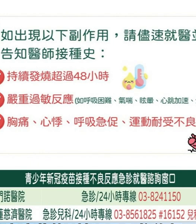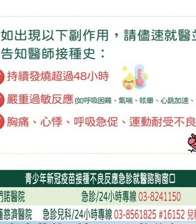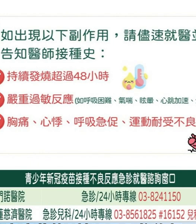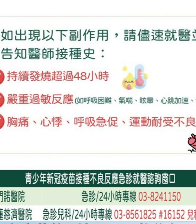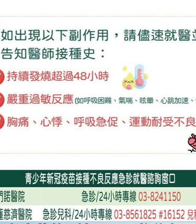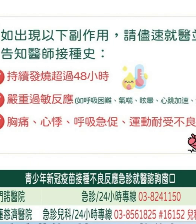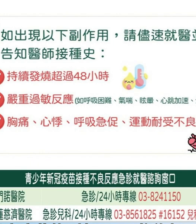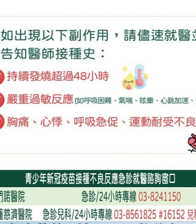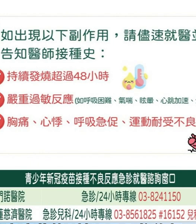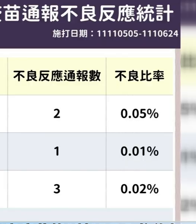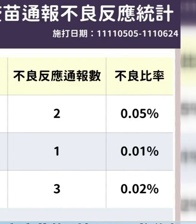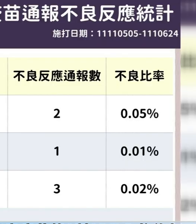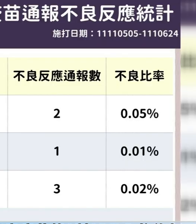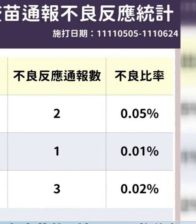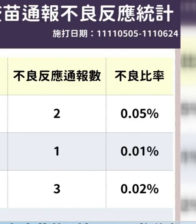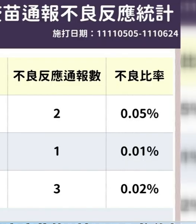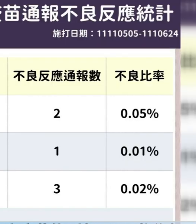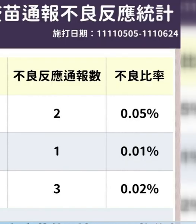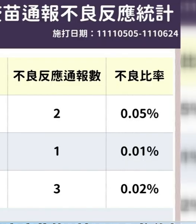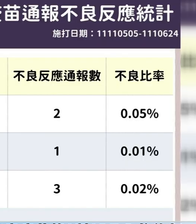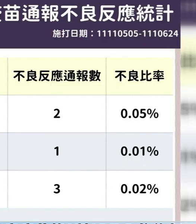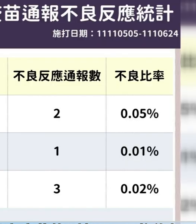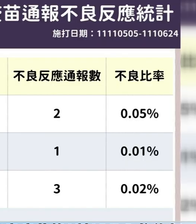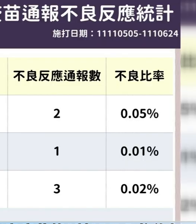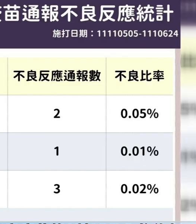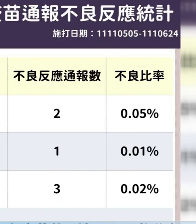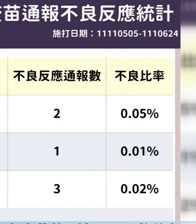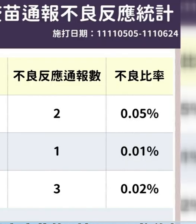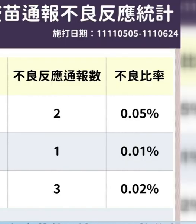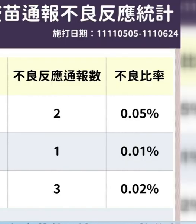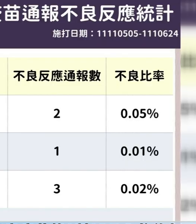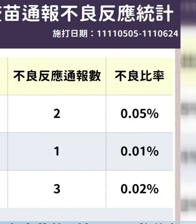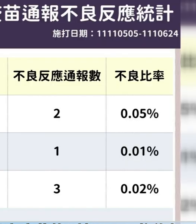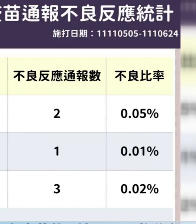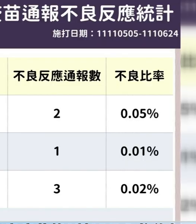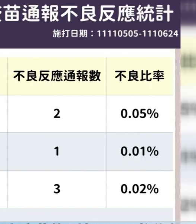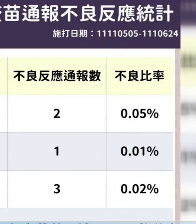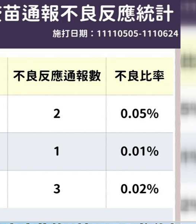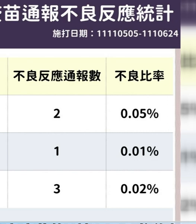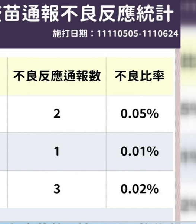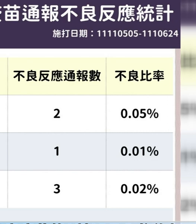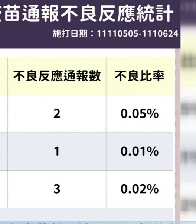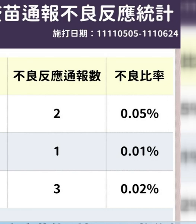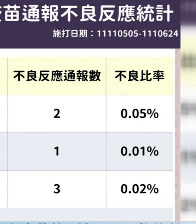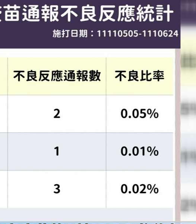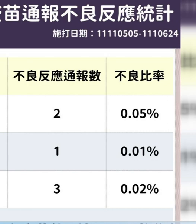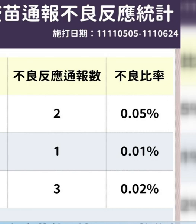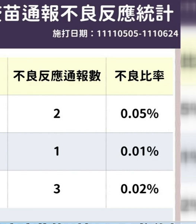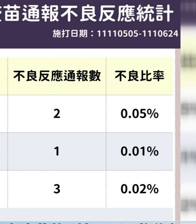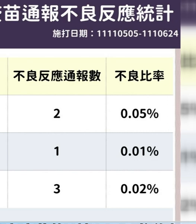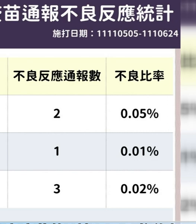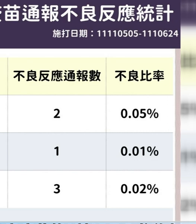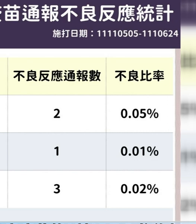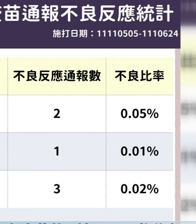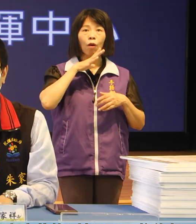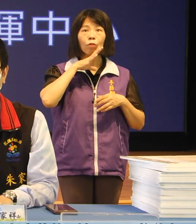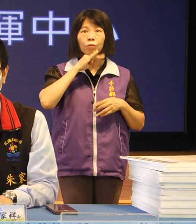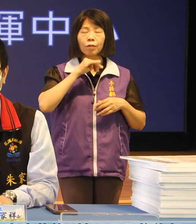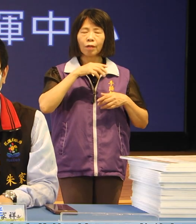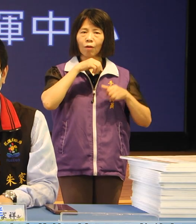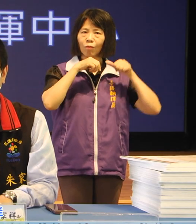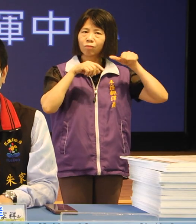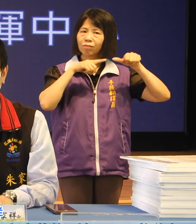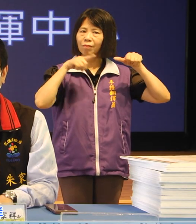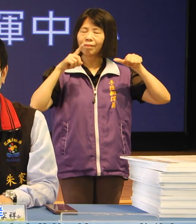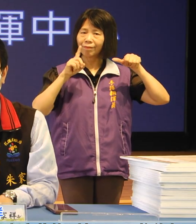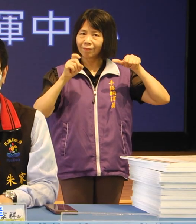况，也向乡亲说明国内首例猴痘病毒的注意和预防事项。 从今天开始，我们的5到11岁的国